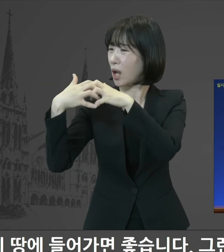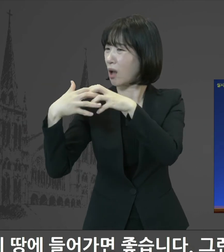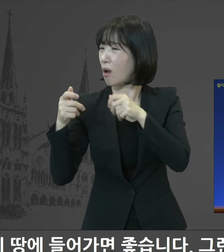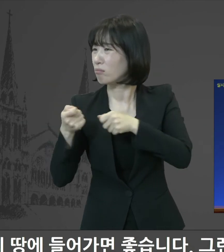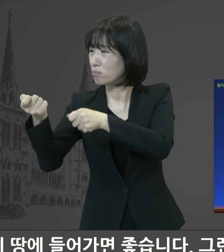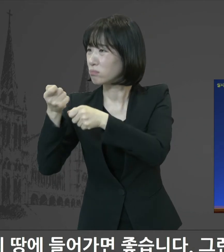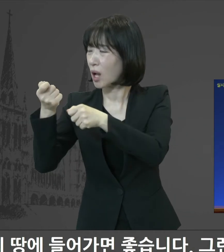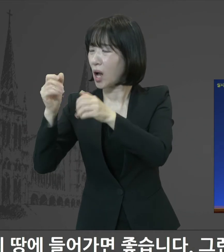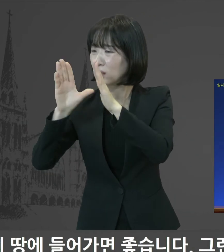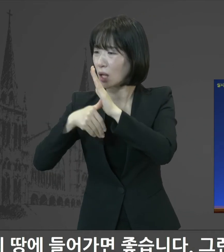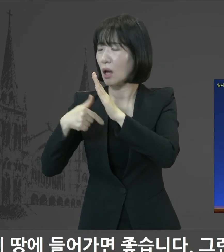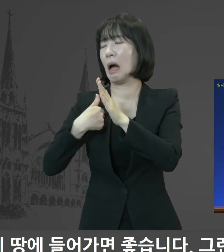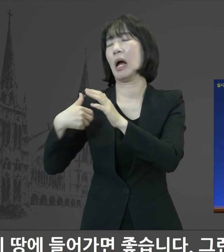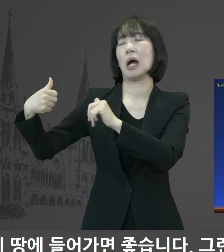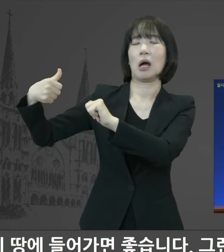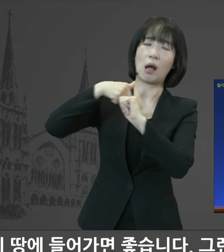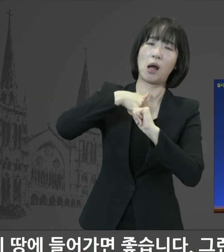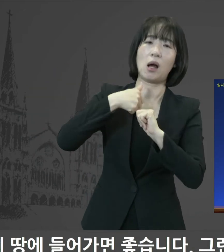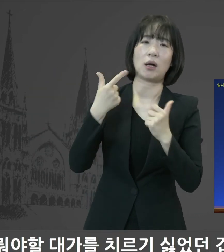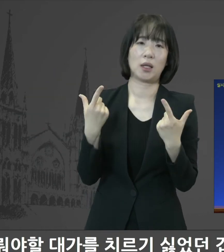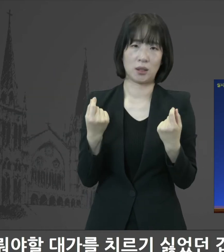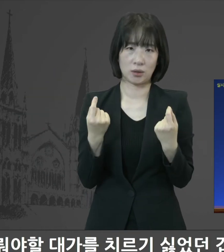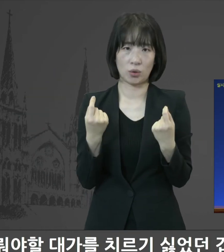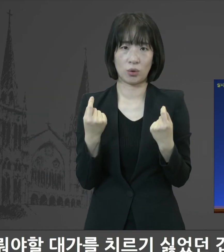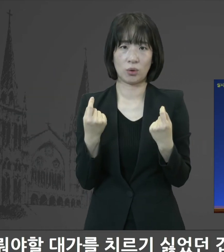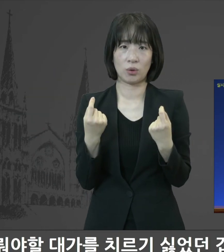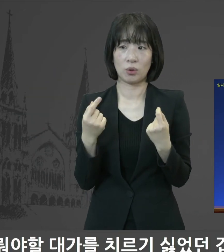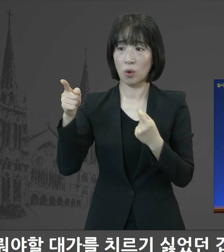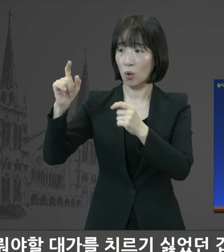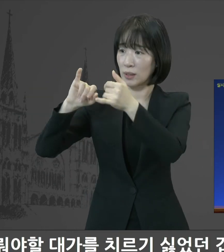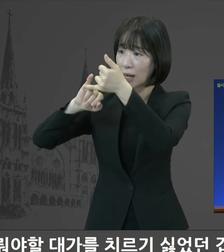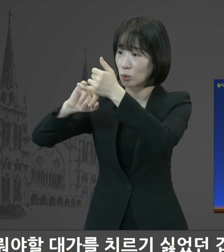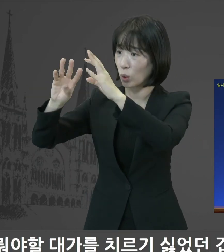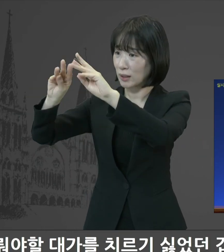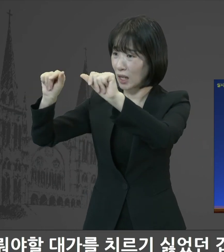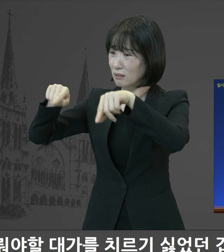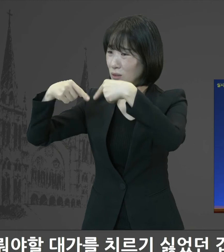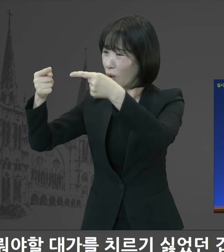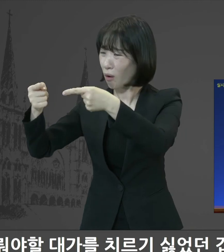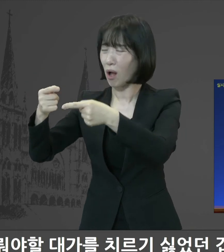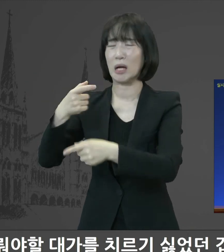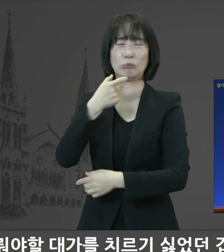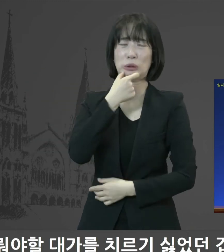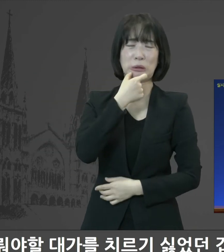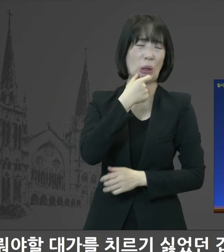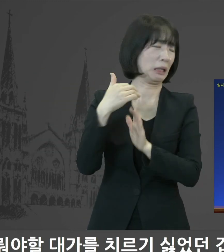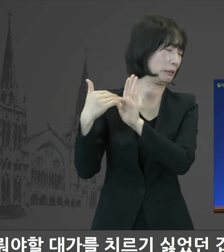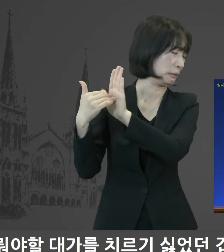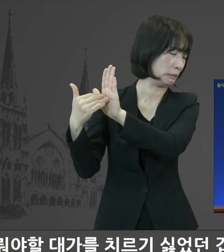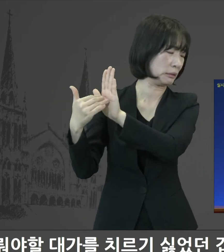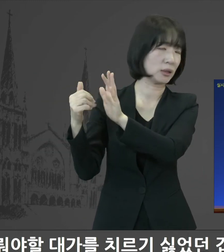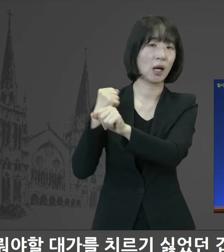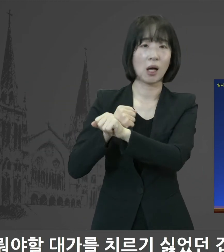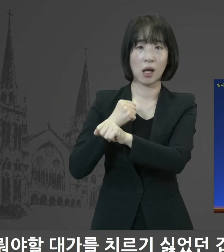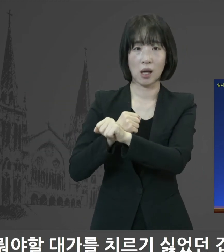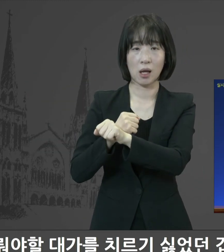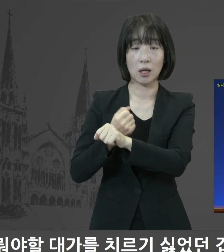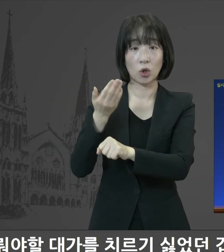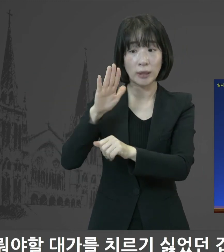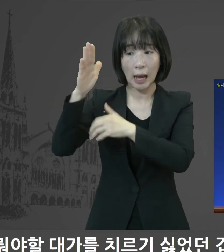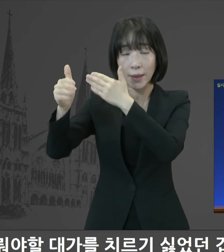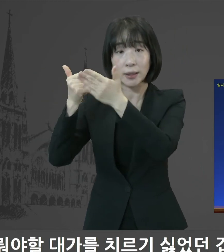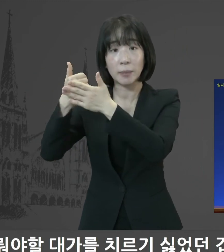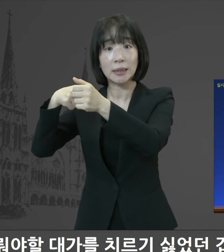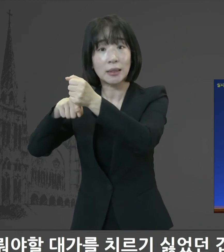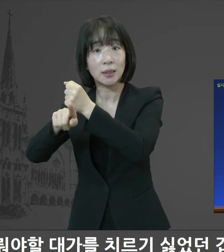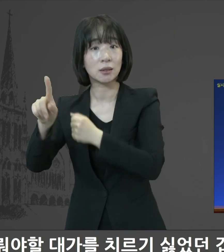판단이었죠. 그렇게 판단을 해보니까 약속의 땅에 들어갈 이유가 없었던 겁니다. 그런데 하나님의 뜻은